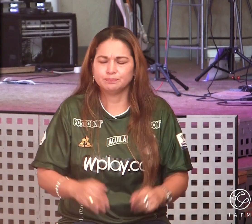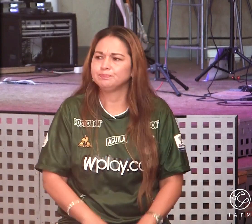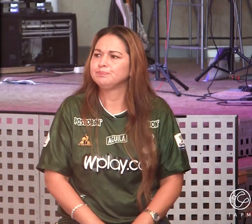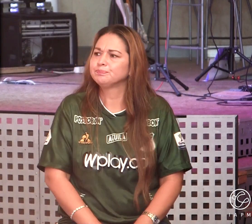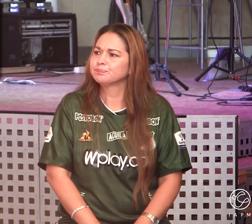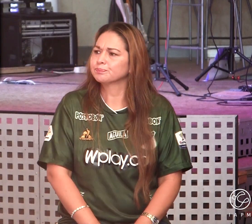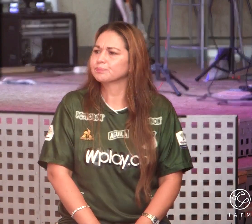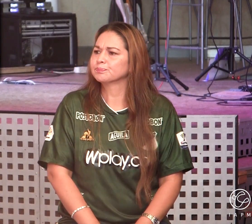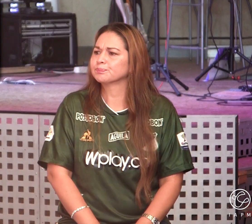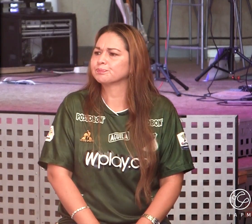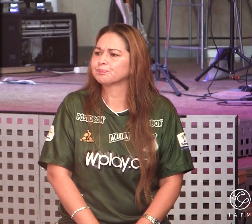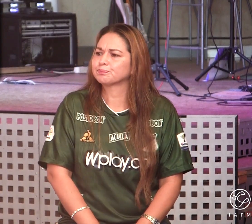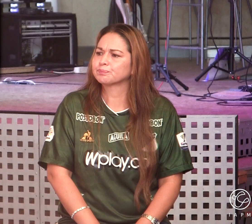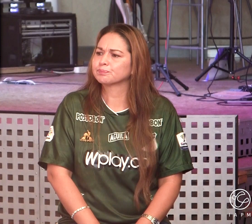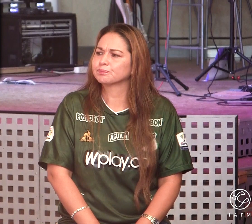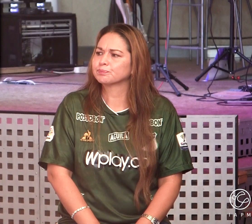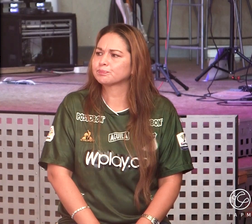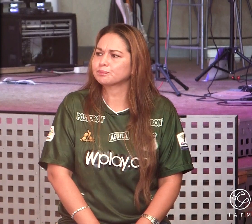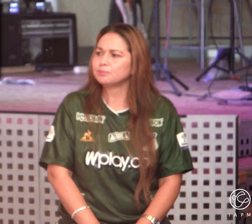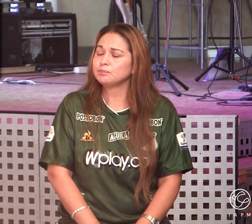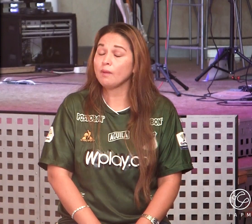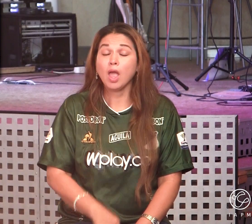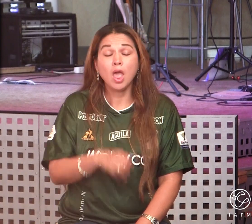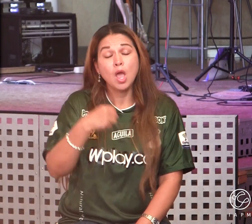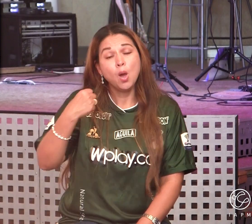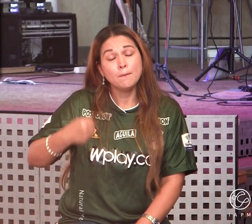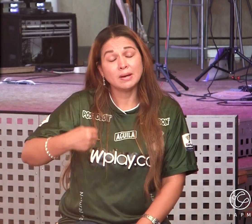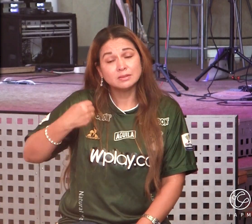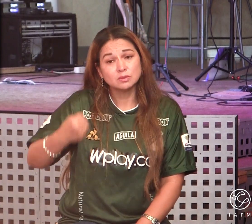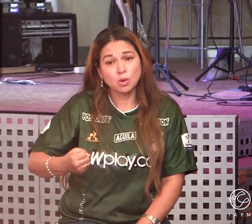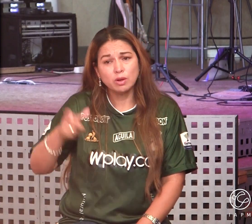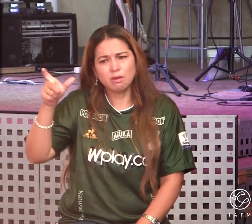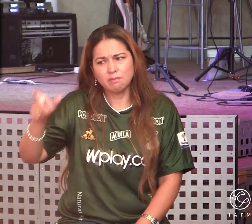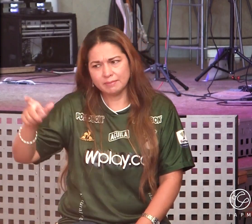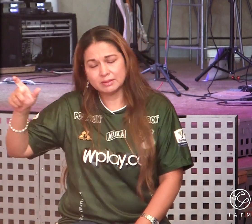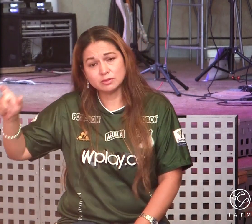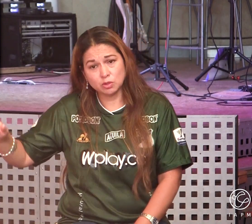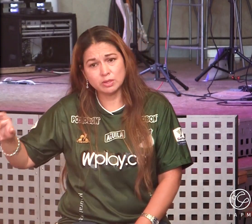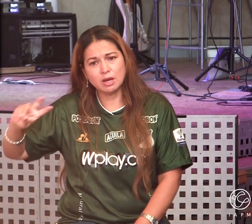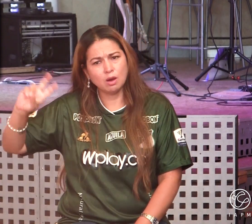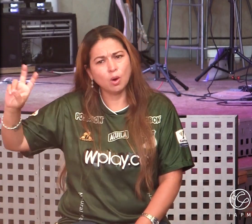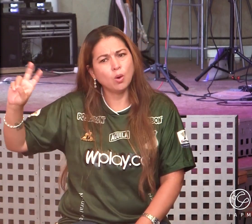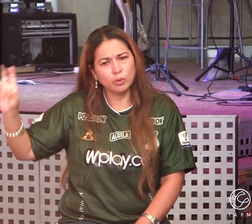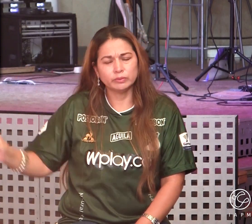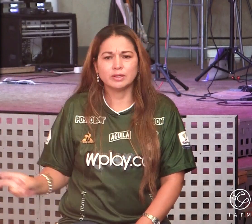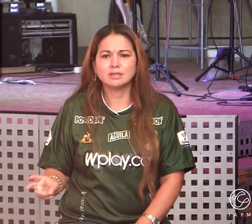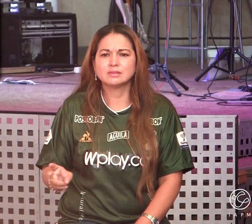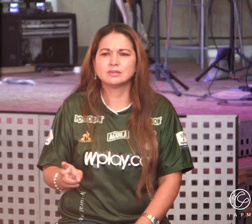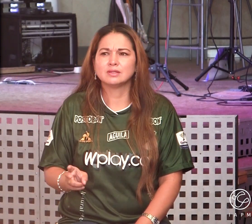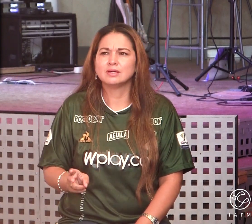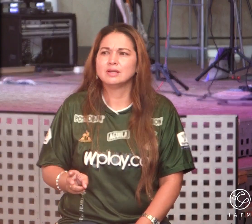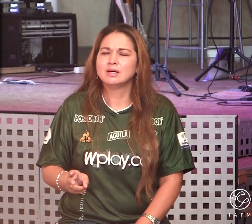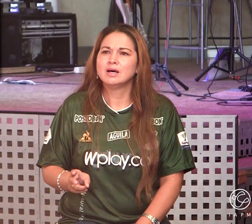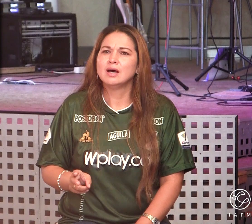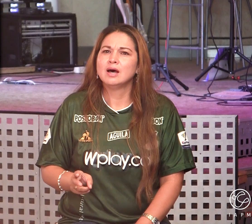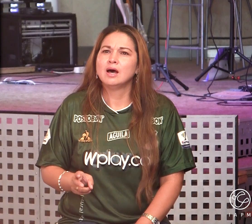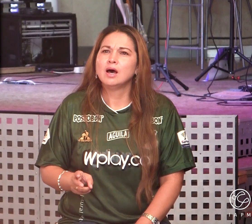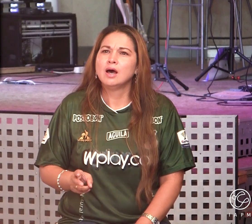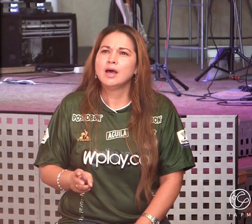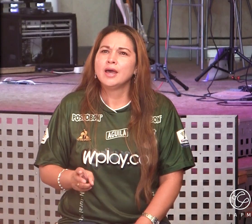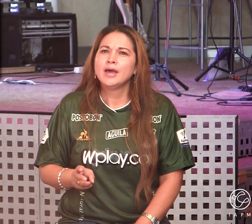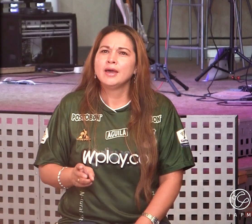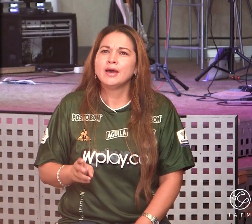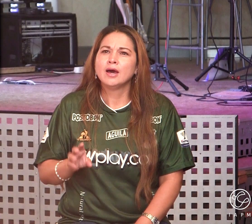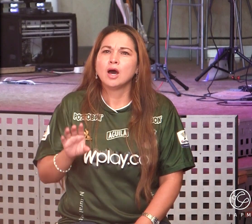hicieron como muy explosivos en sus declaraciones y todo lo que estaban hablando, y evidentemente ellos tomaron la